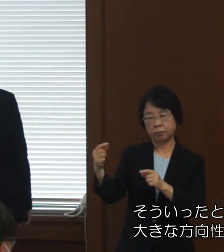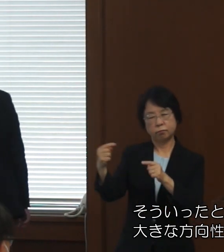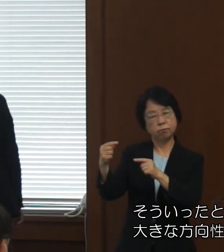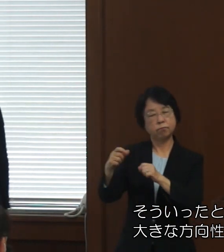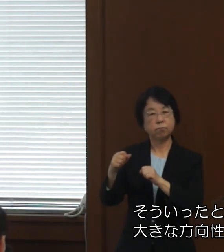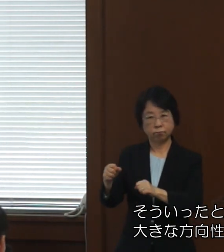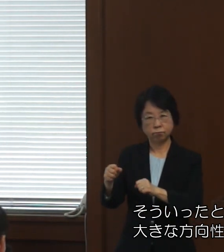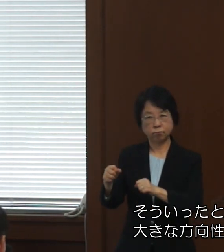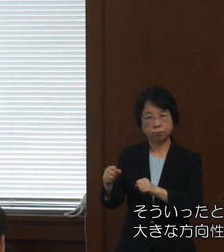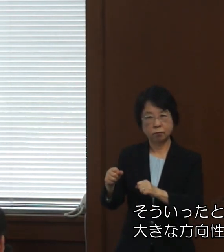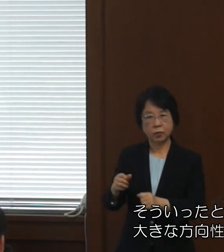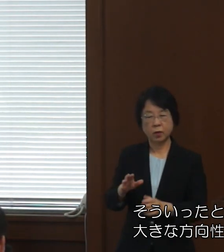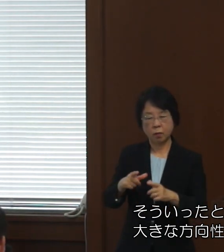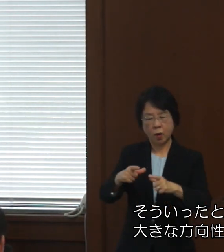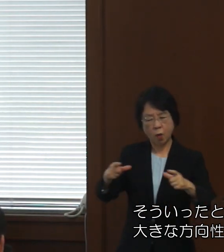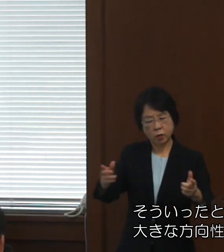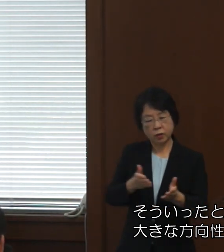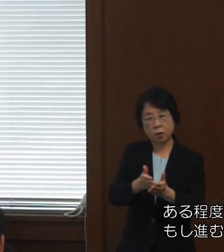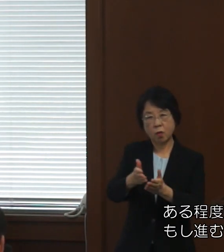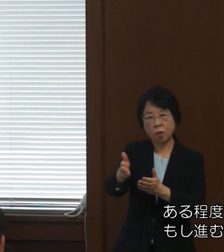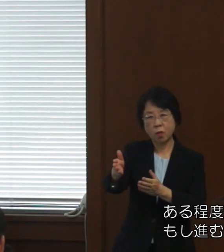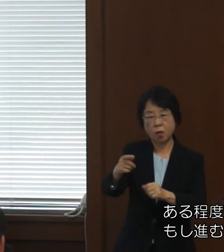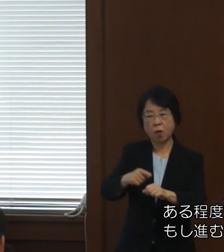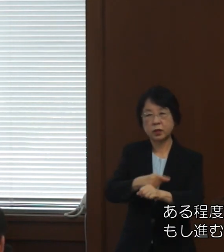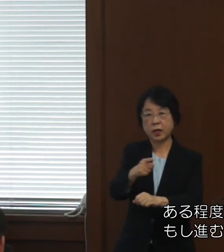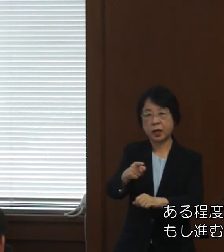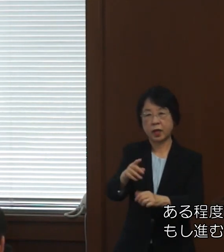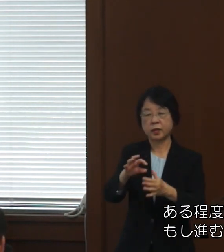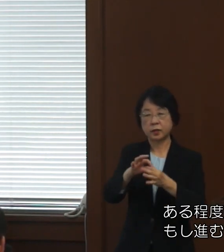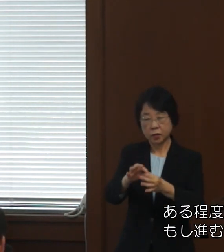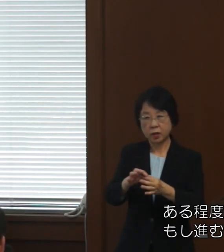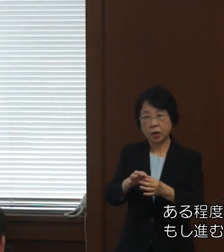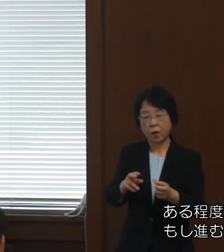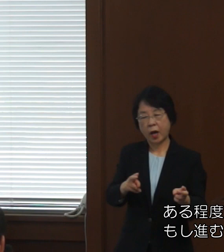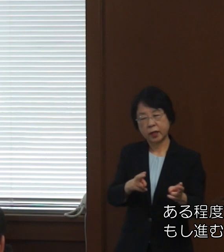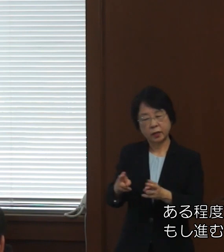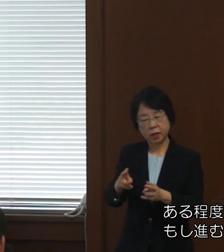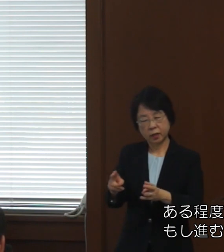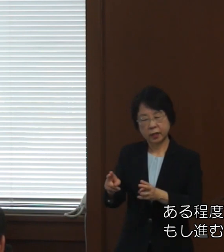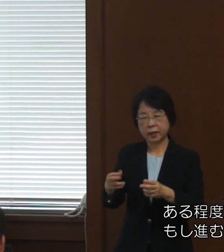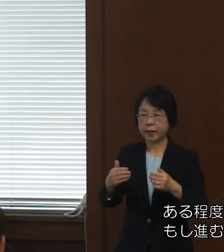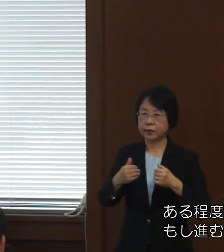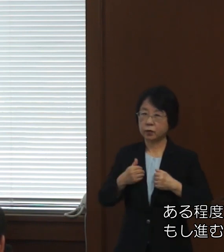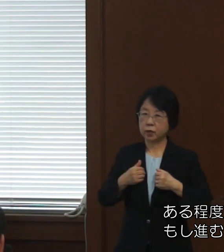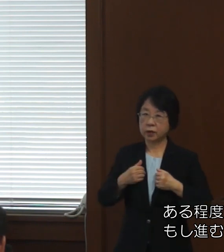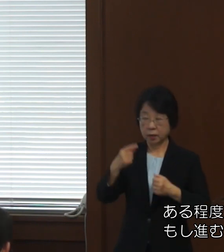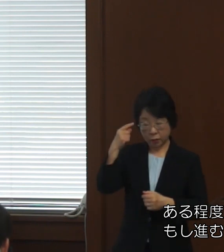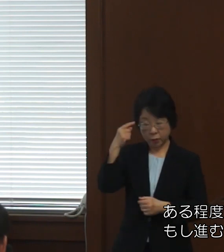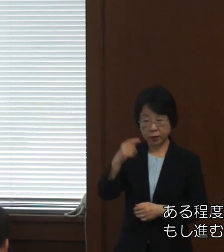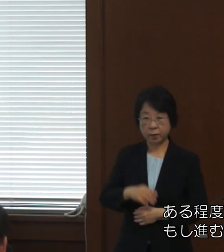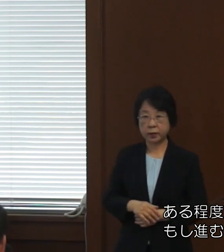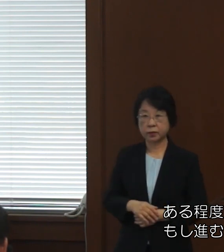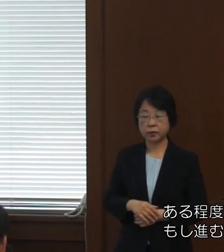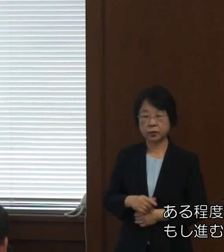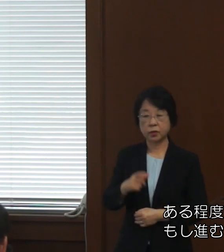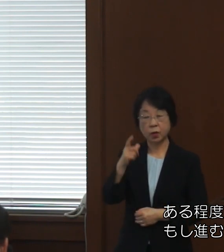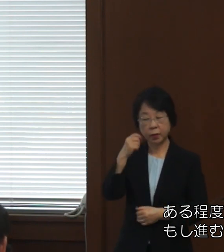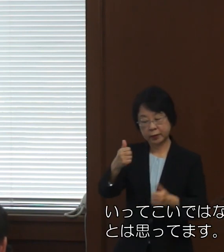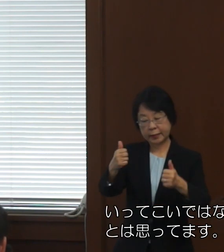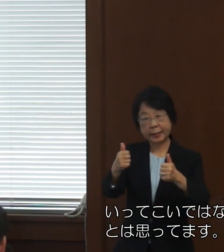大きな方向性というものについてはある程度整備された方がもしすぐにして